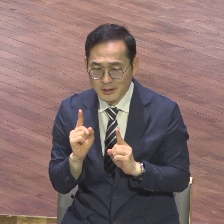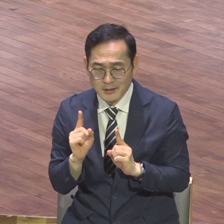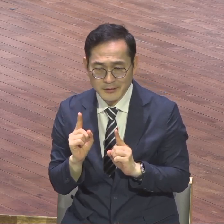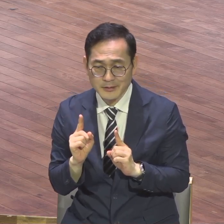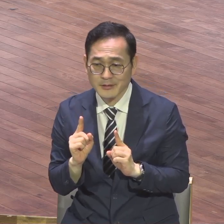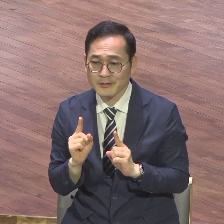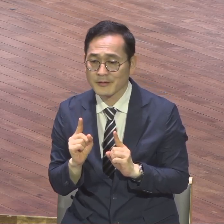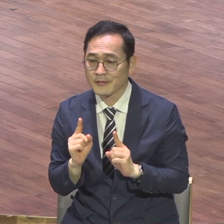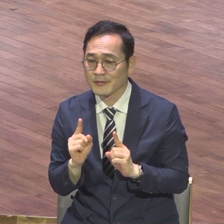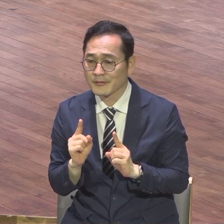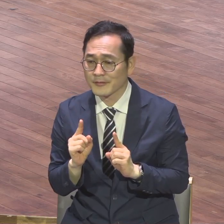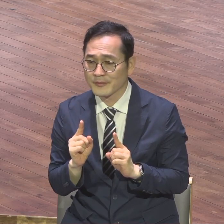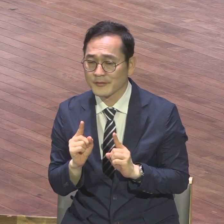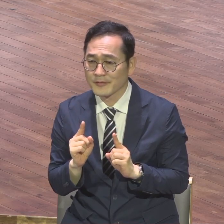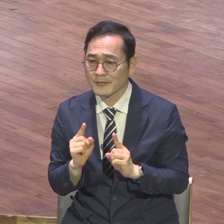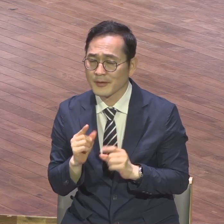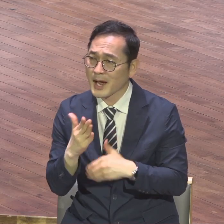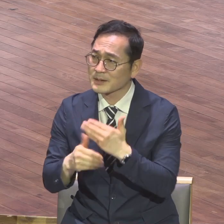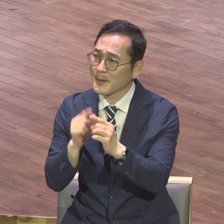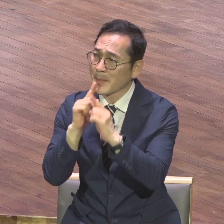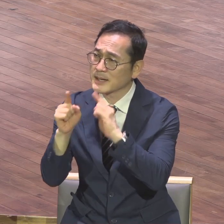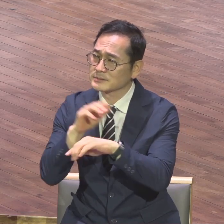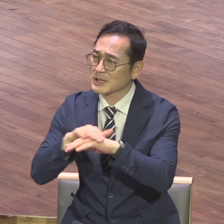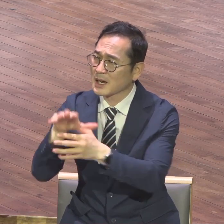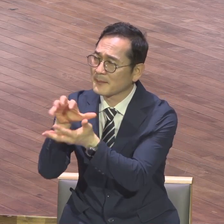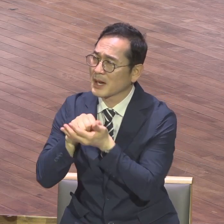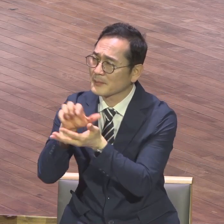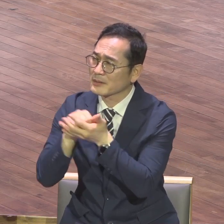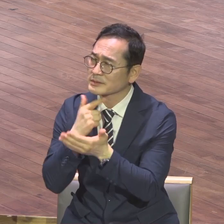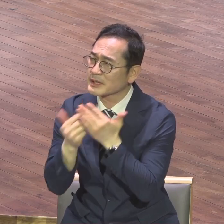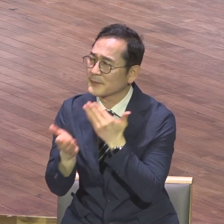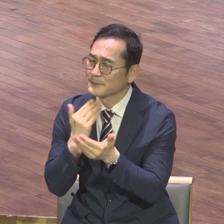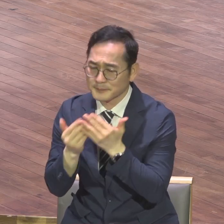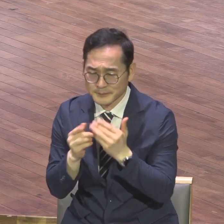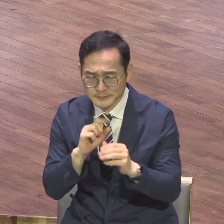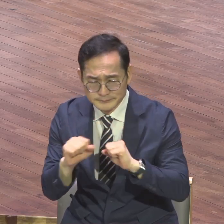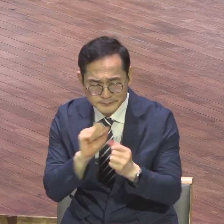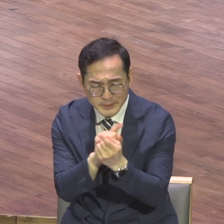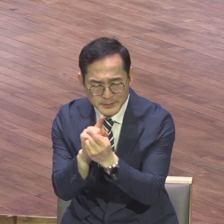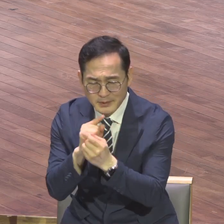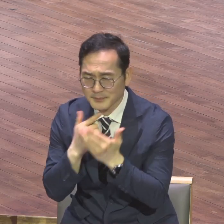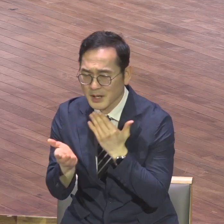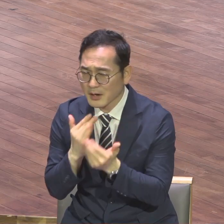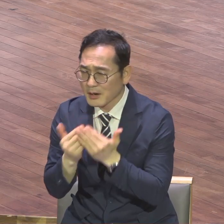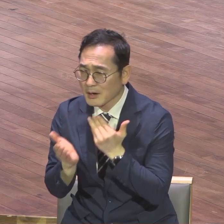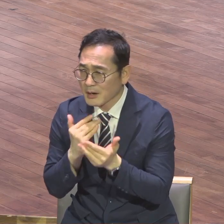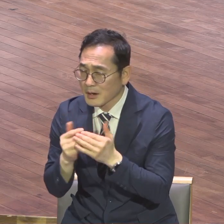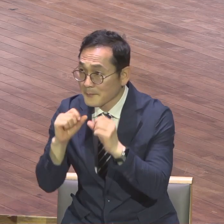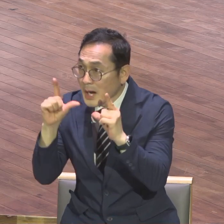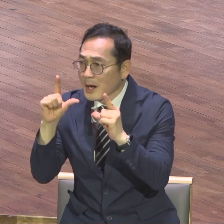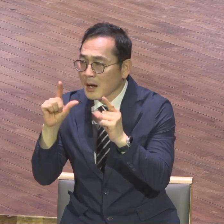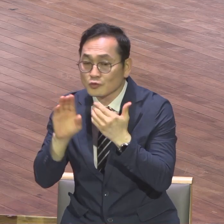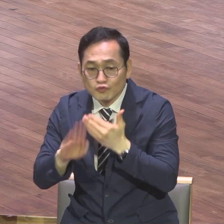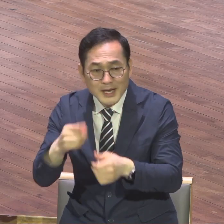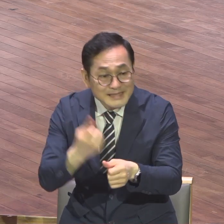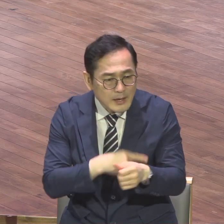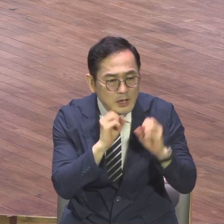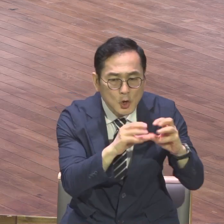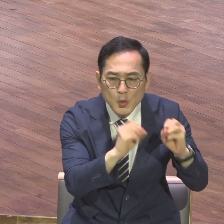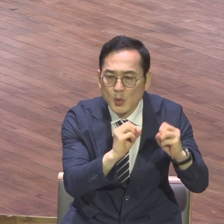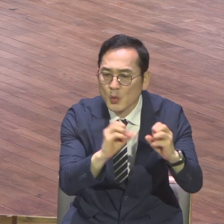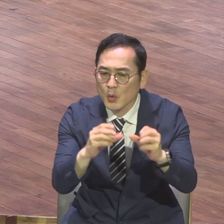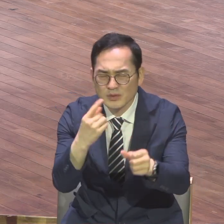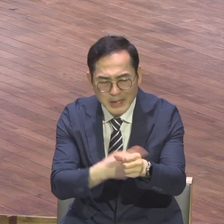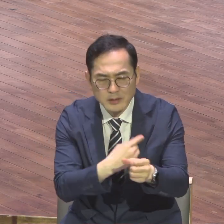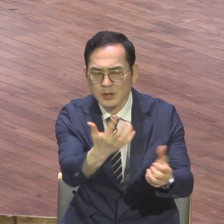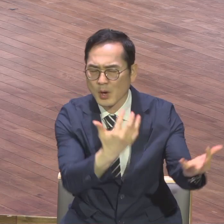이 놀라운 하나님 말씀을, 이 체험되신 말씀을 말 안 할 수가 없어서 부흥은 저절로 따라오게 되어 있다.